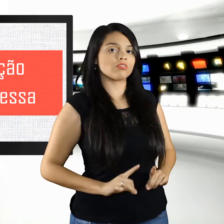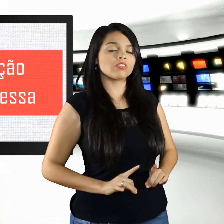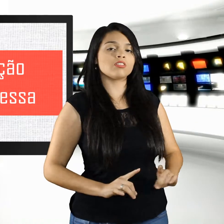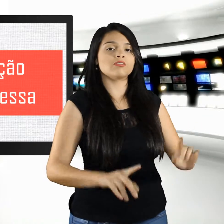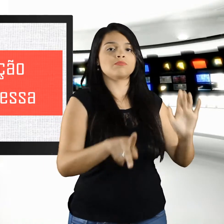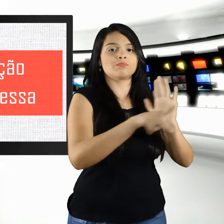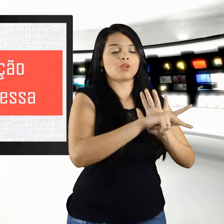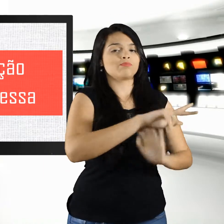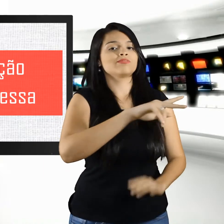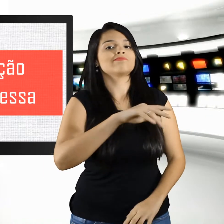da Presidência da República,